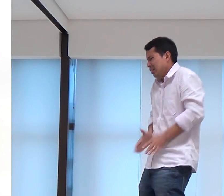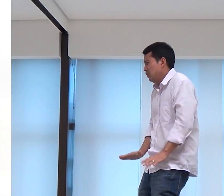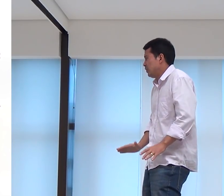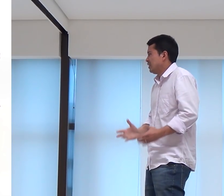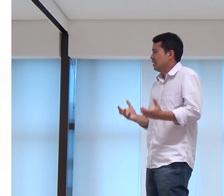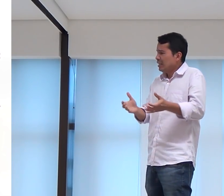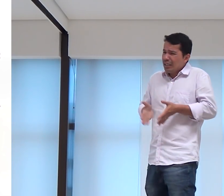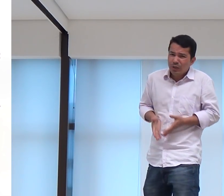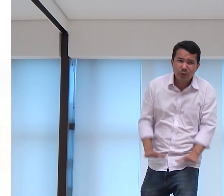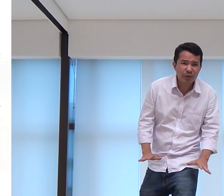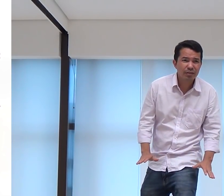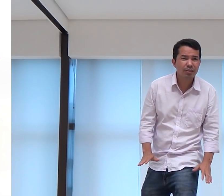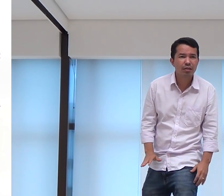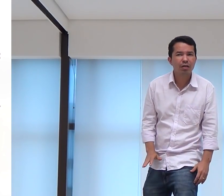à luz.